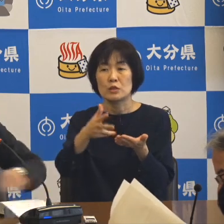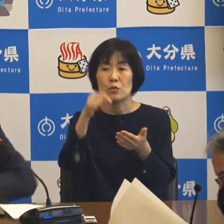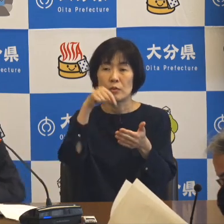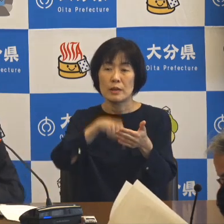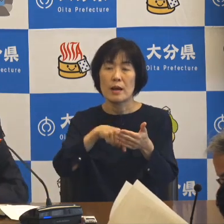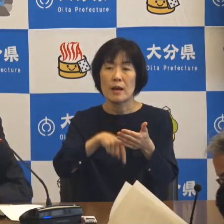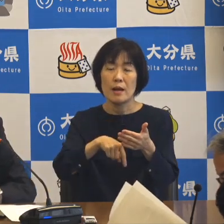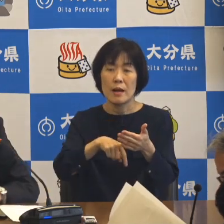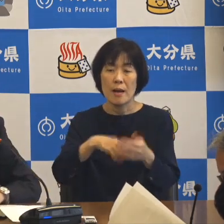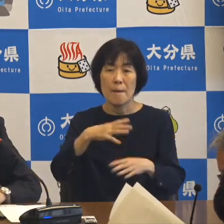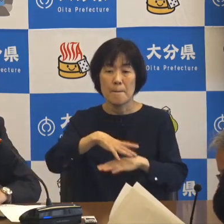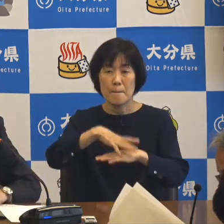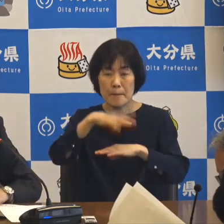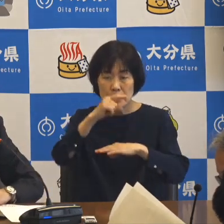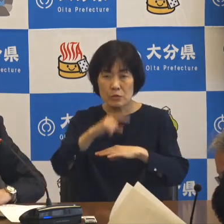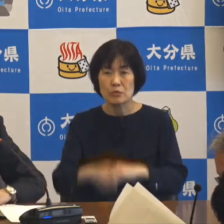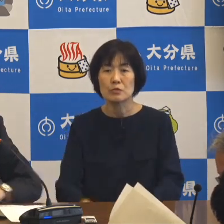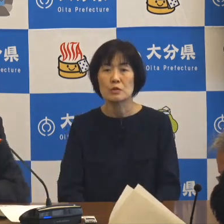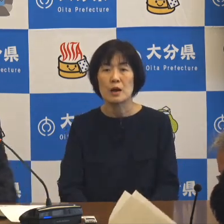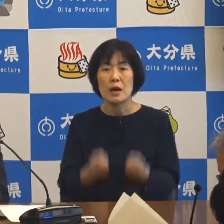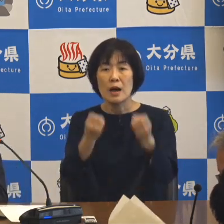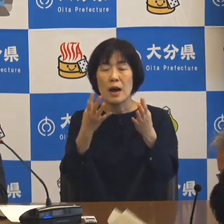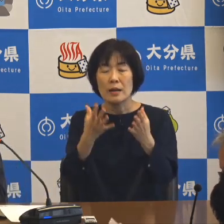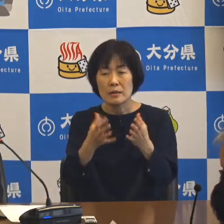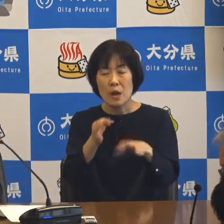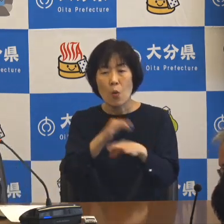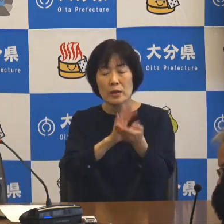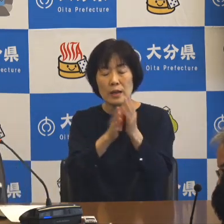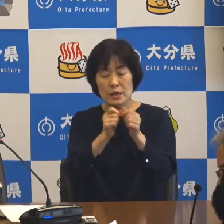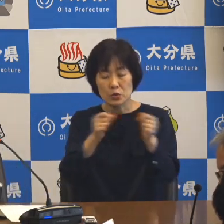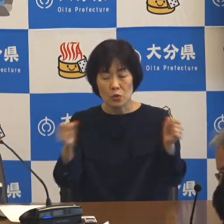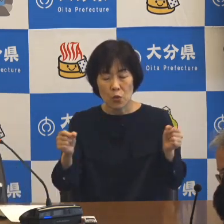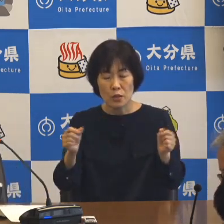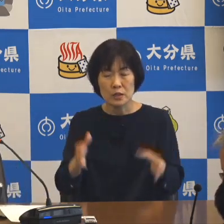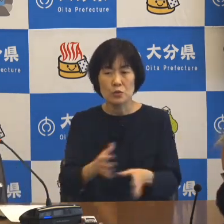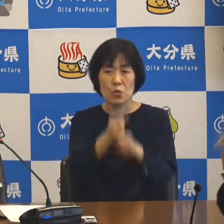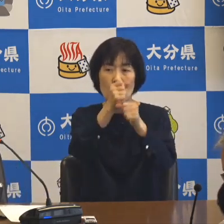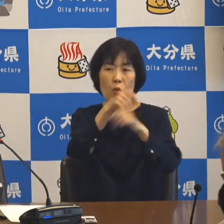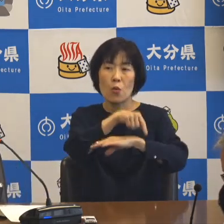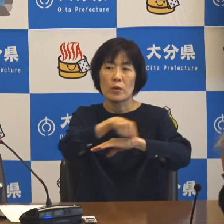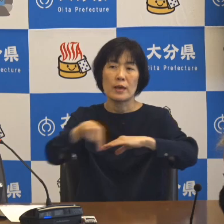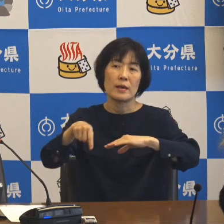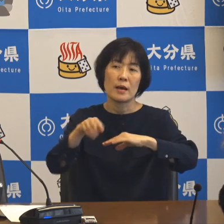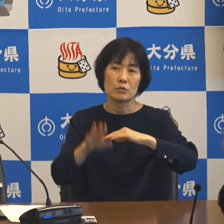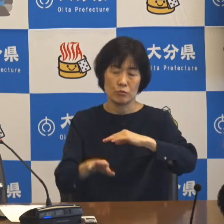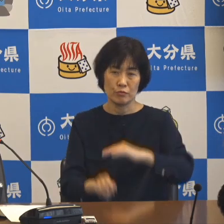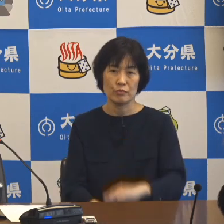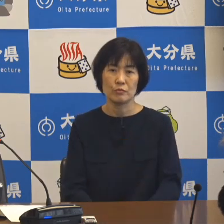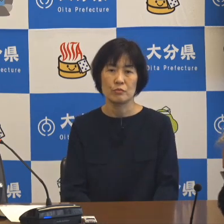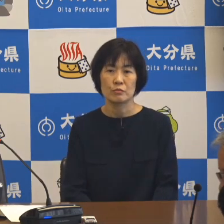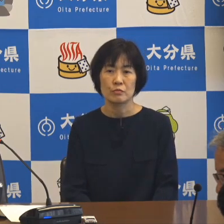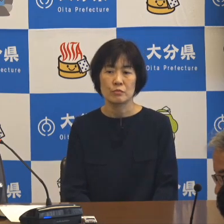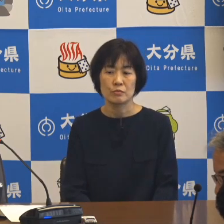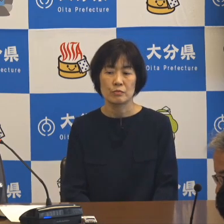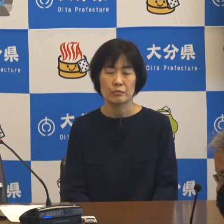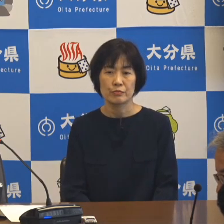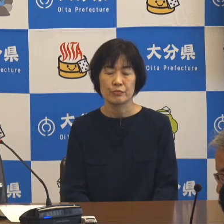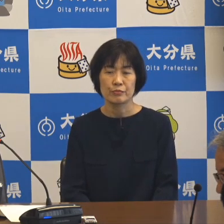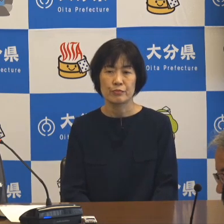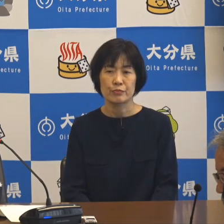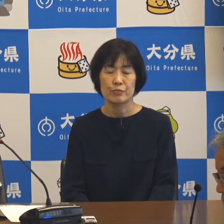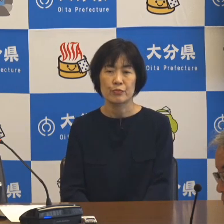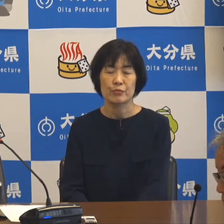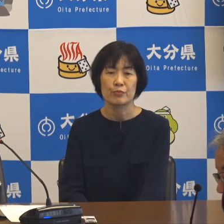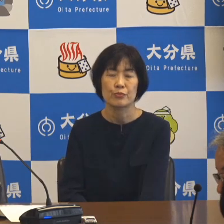まず最初が新たな大分県長期総合計画ということでありますけれども、これはですね、想定を上回